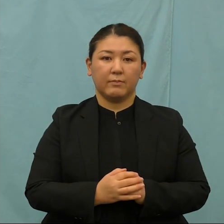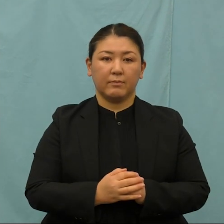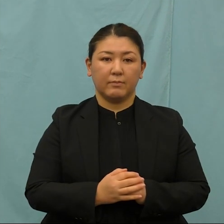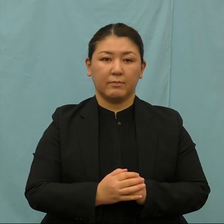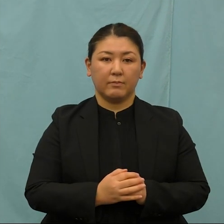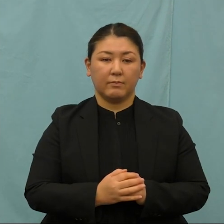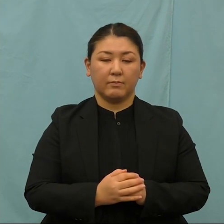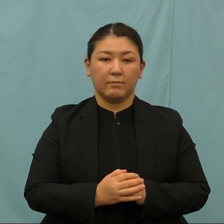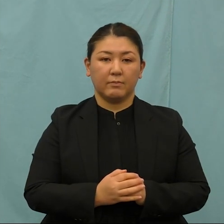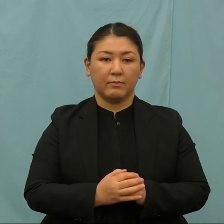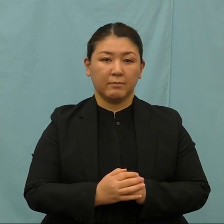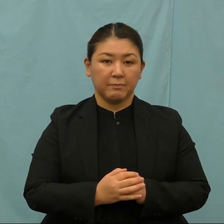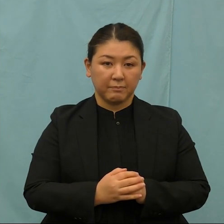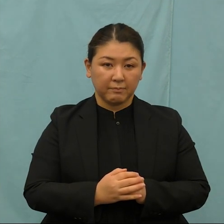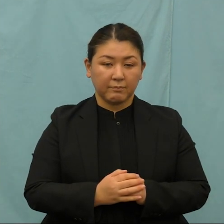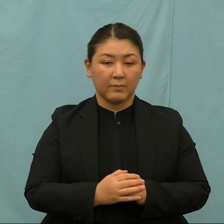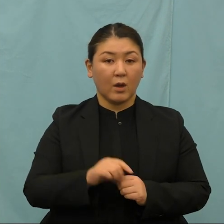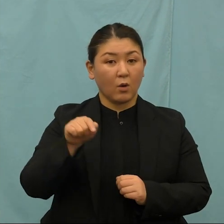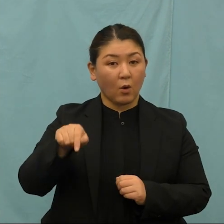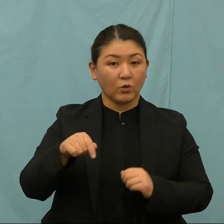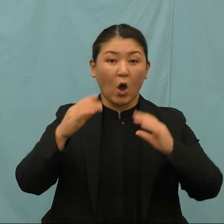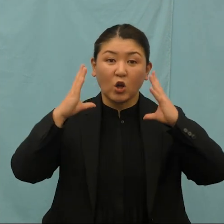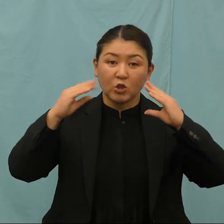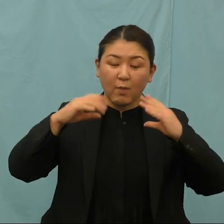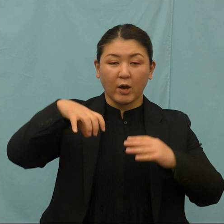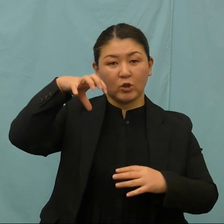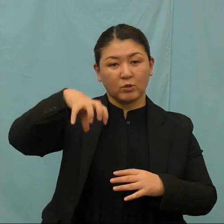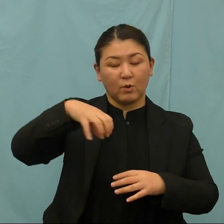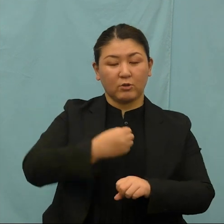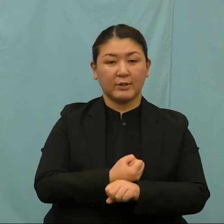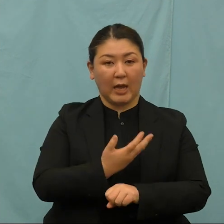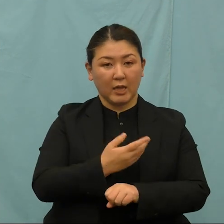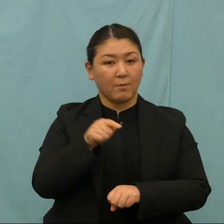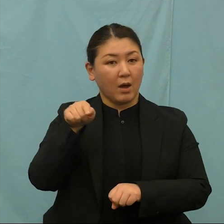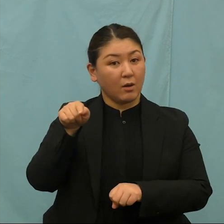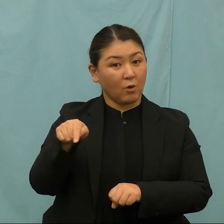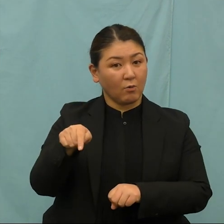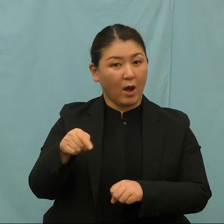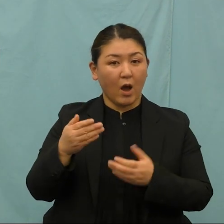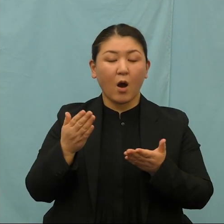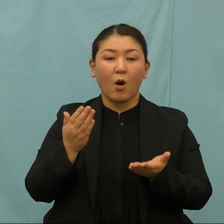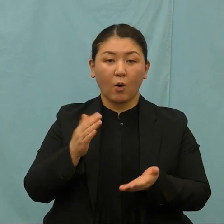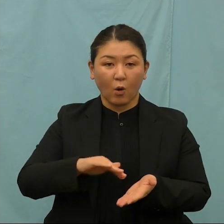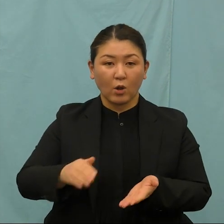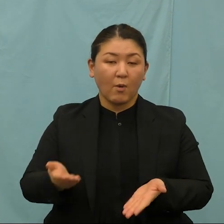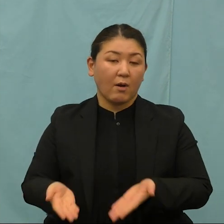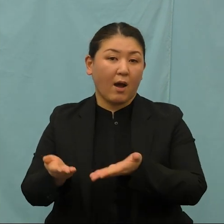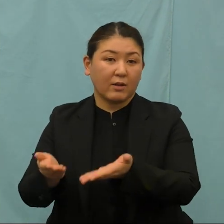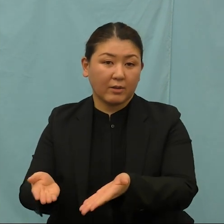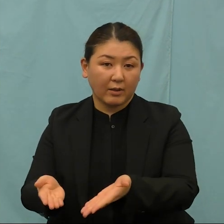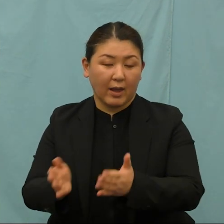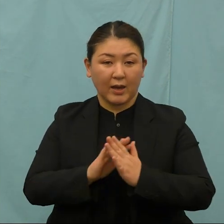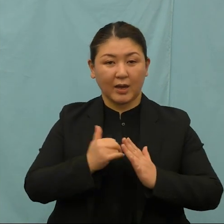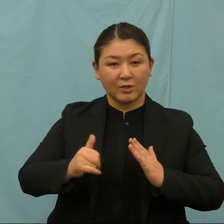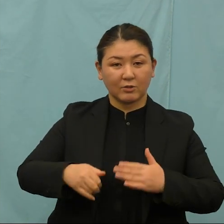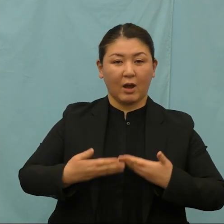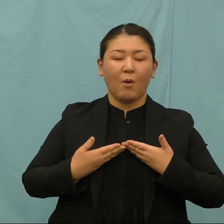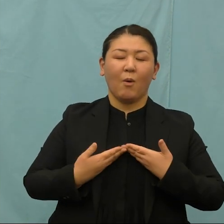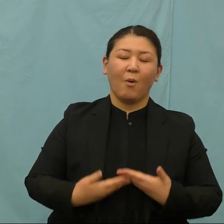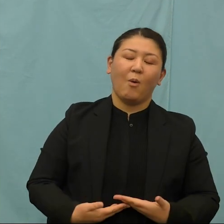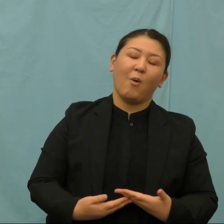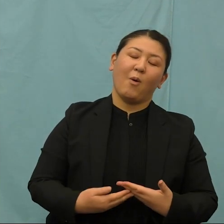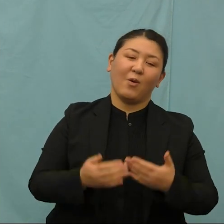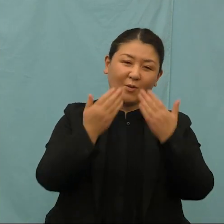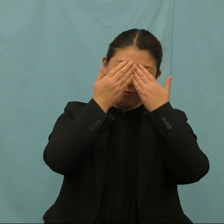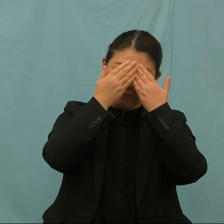しています。このようにスマイルスポット埼玉は、お子様を預けて家族がリフ